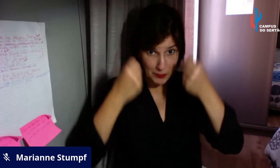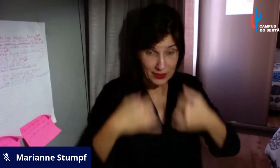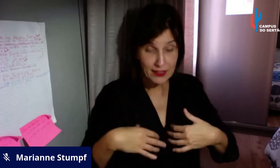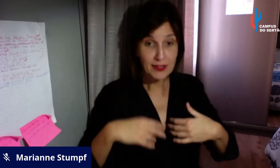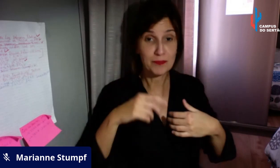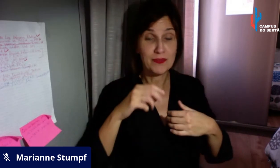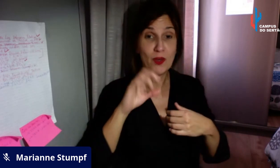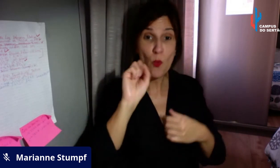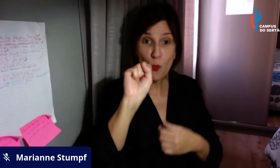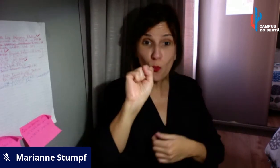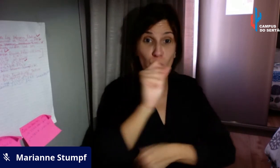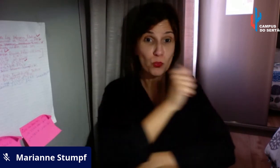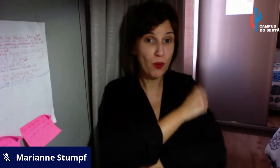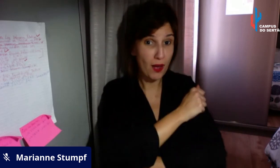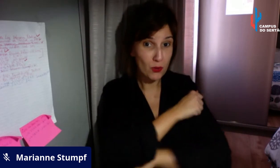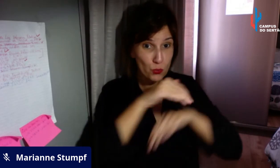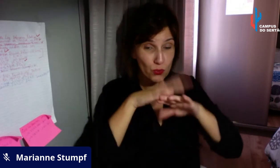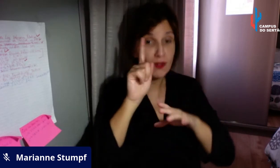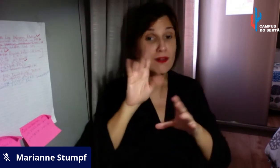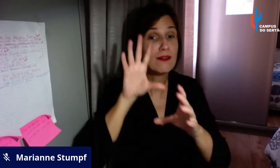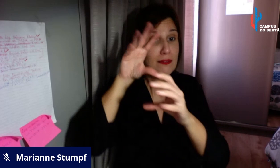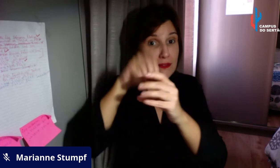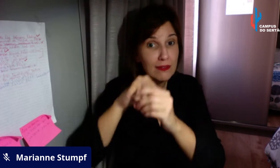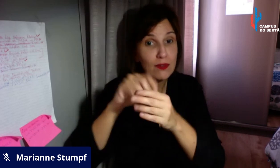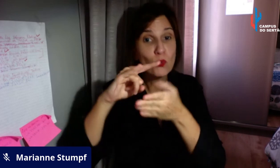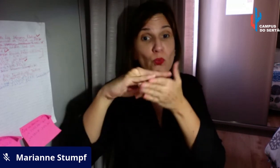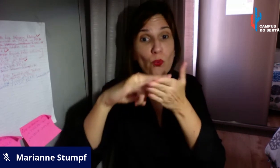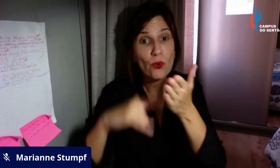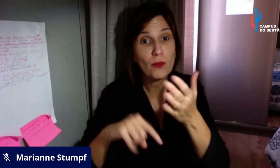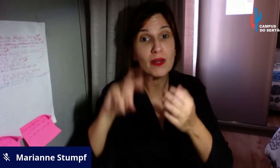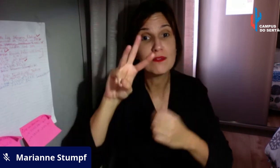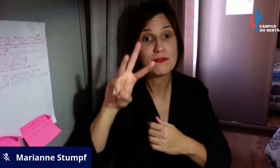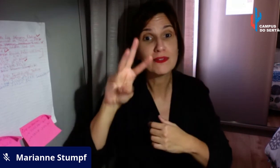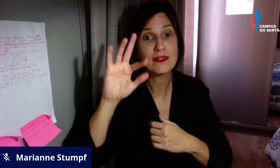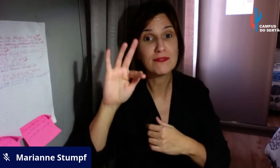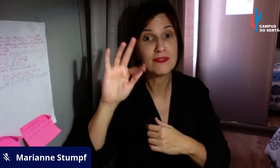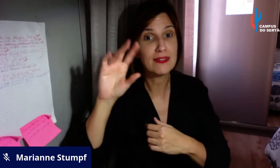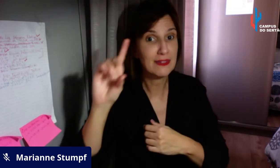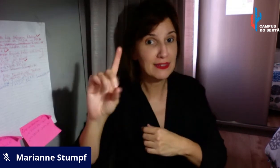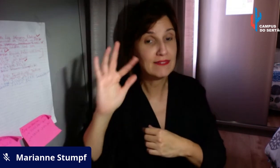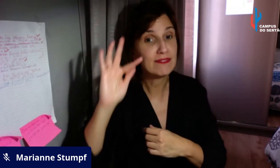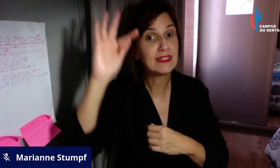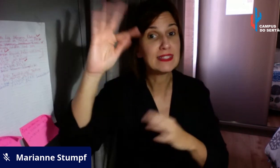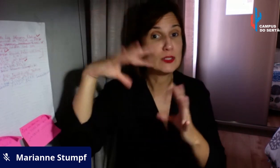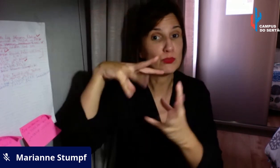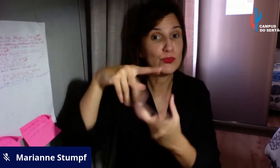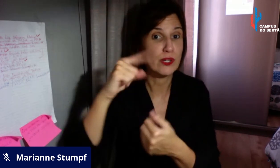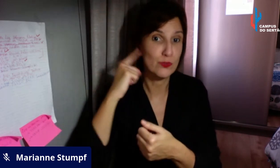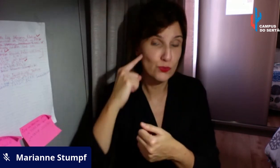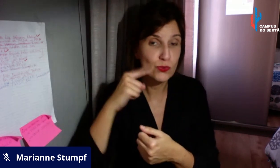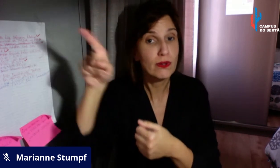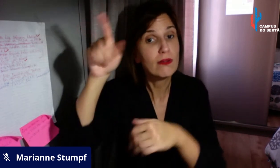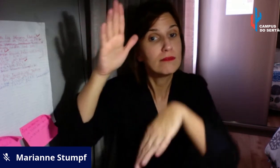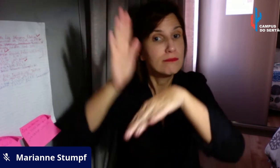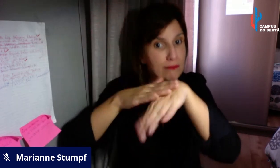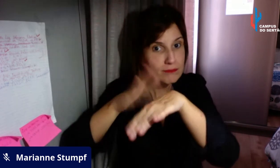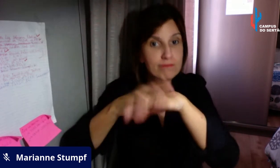Obrigada pela pergunta, bastante complexa. Eu falei com relação